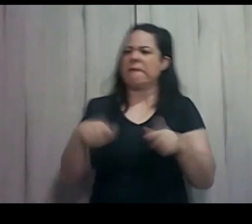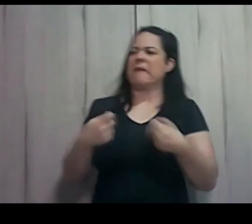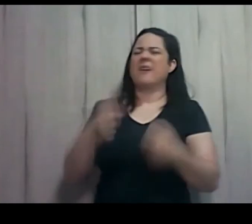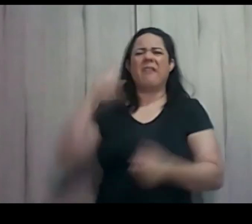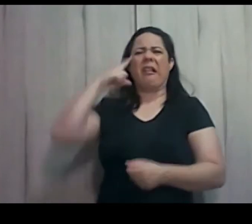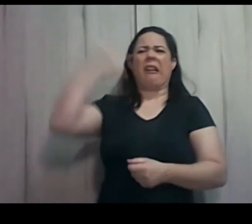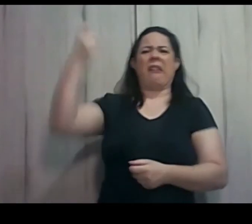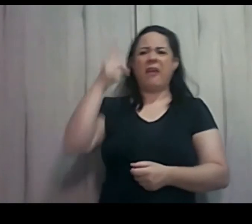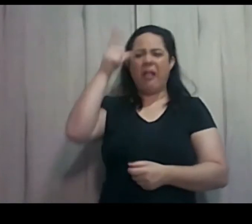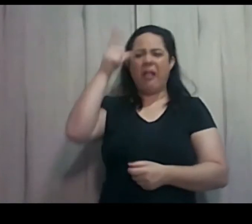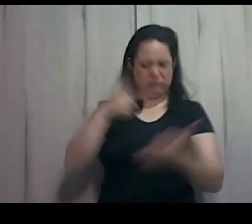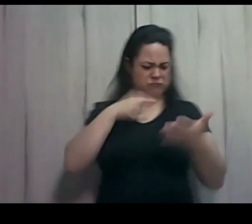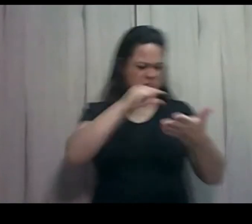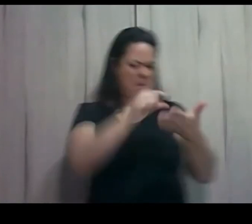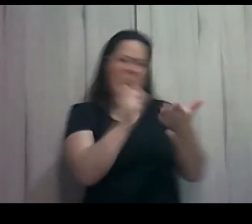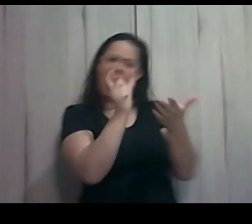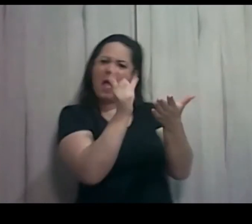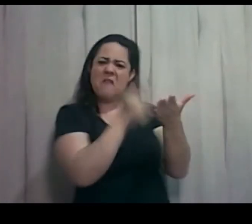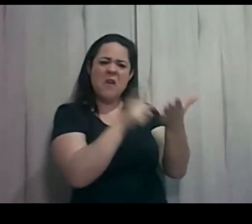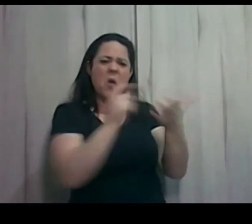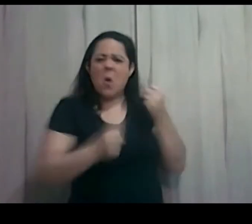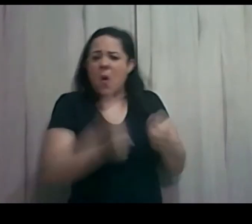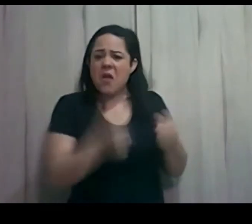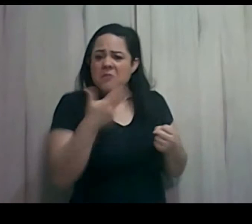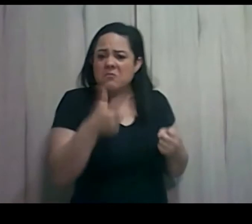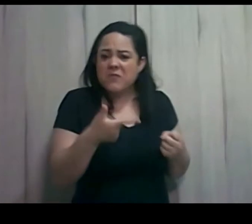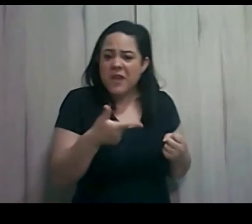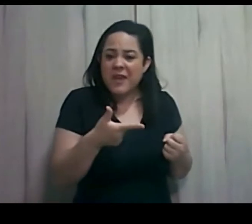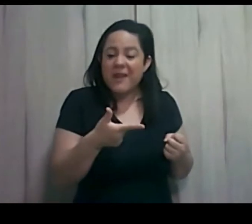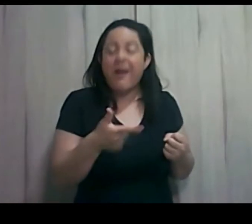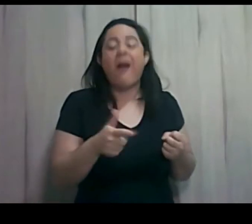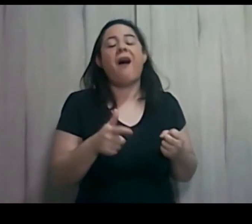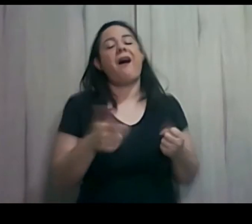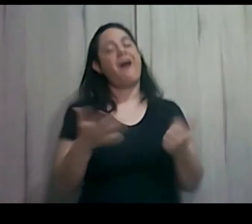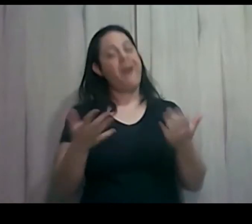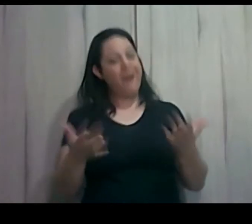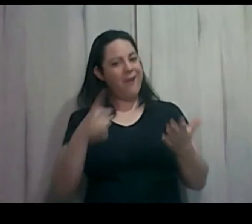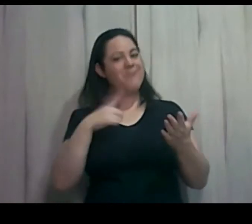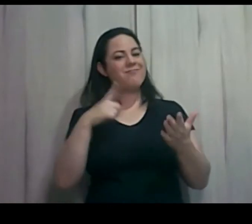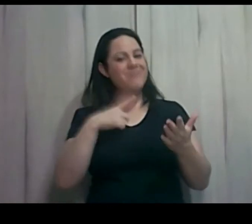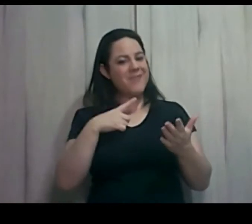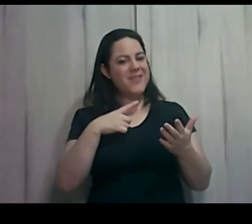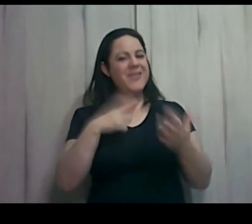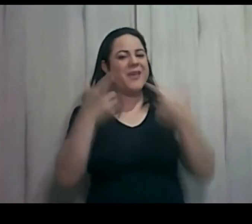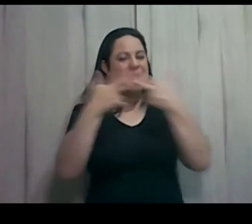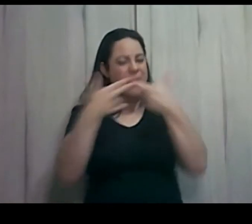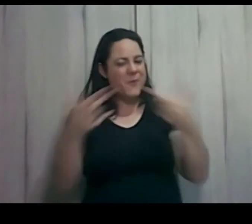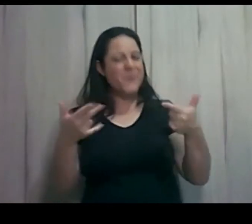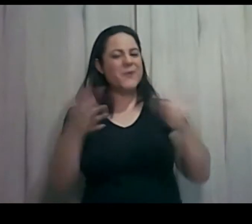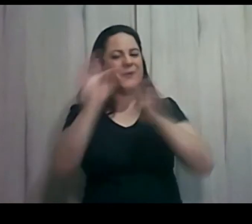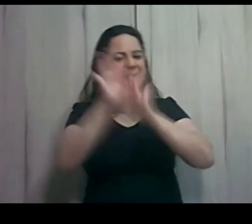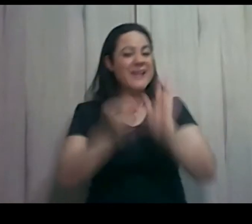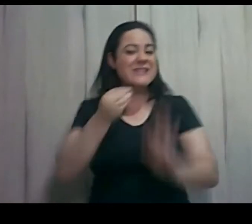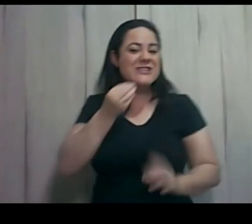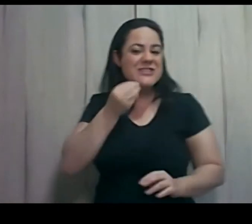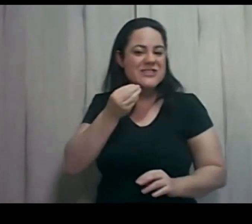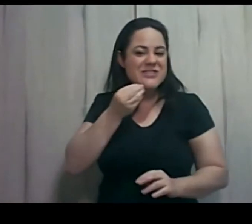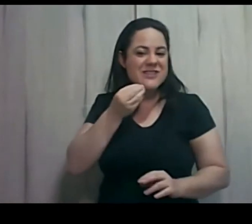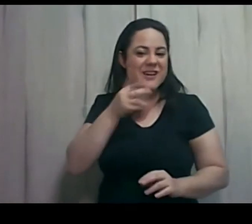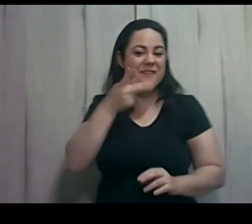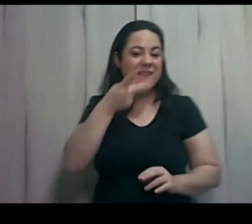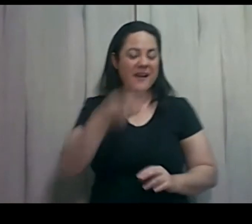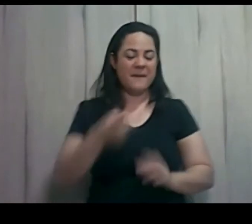Você está maluco? De onde fala de corrida? Ah, tem um detalhe no texto que vai te dar essa dica. Ele vai dizer o seguinte,